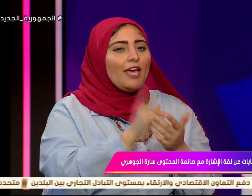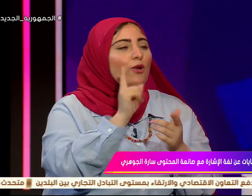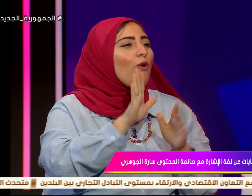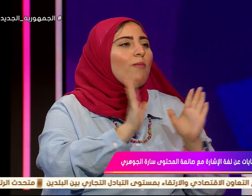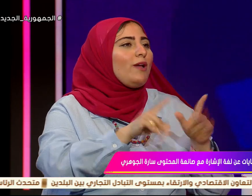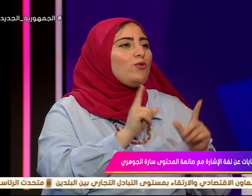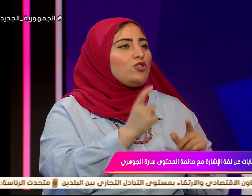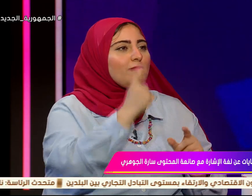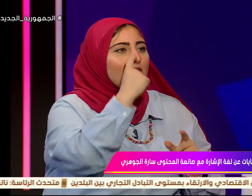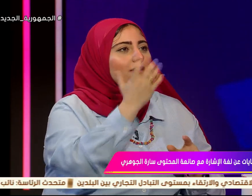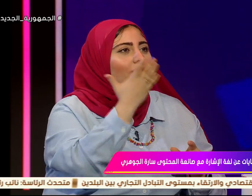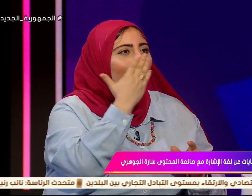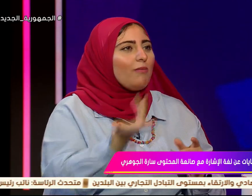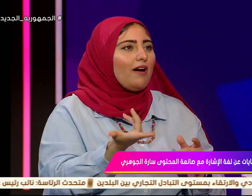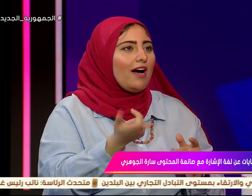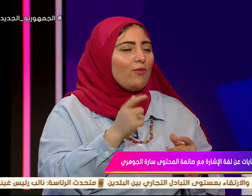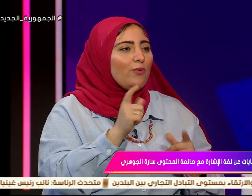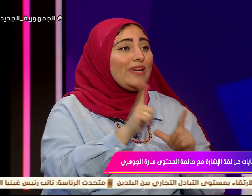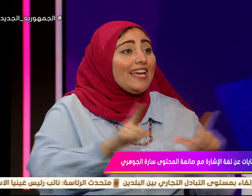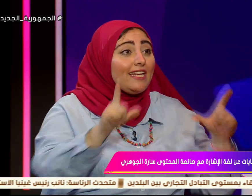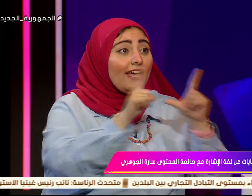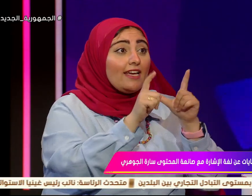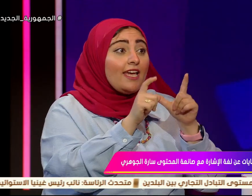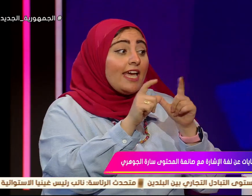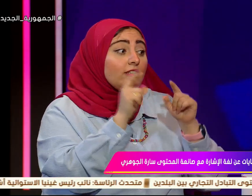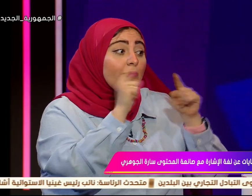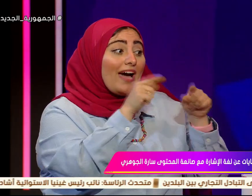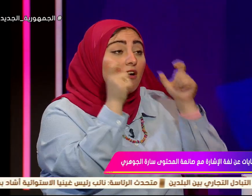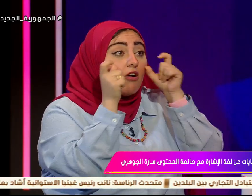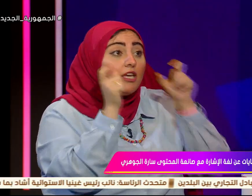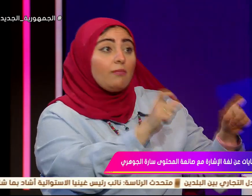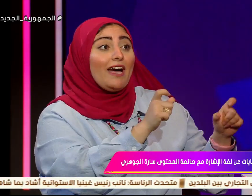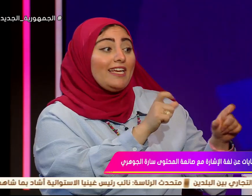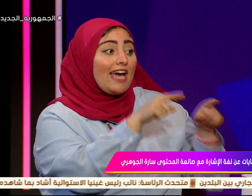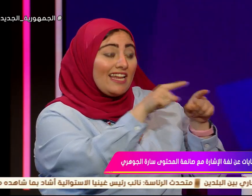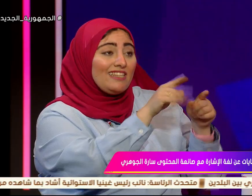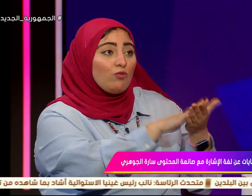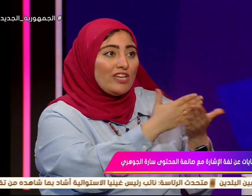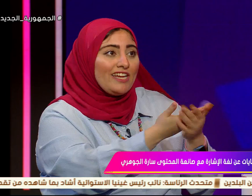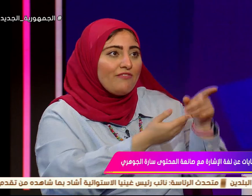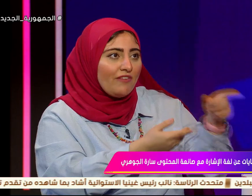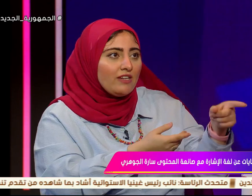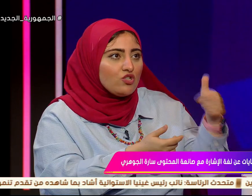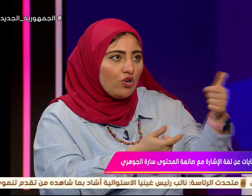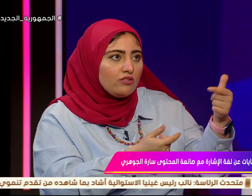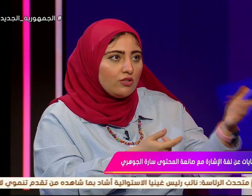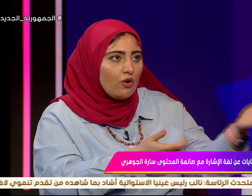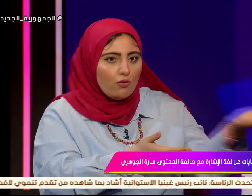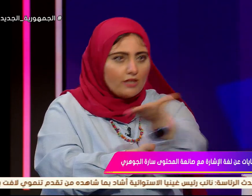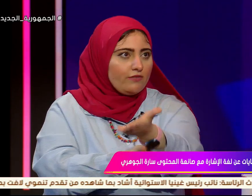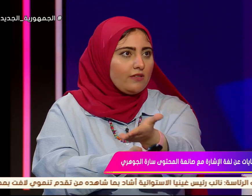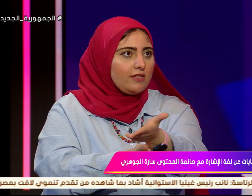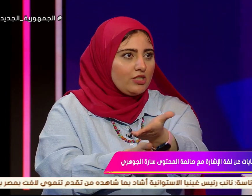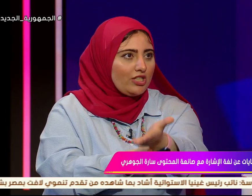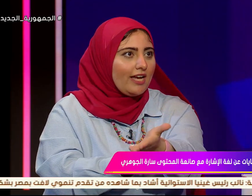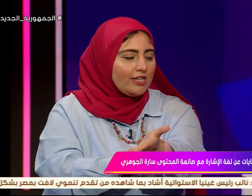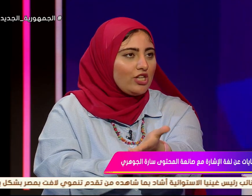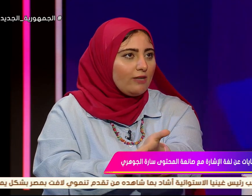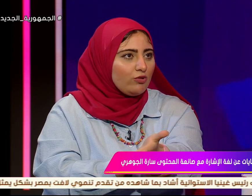ان هو مالهوش مثلا نقابه او لجنه تبقى رقيبه عليه هل ده مترجم فعلا شاطر ان هو يت يشتغل